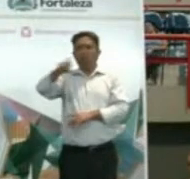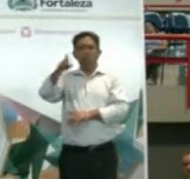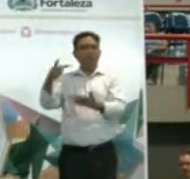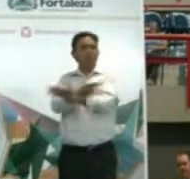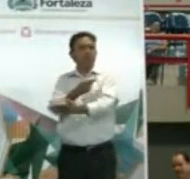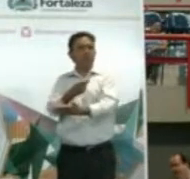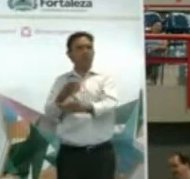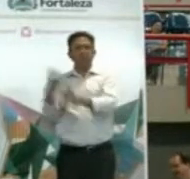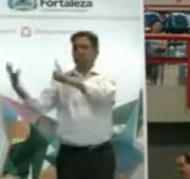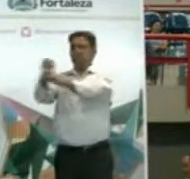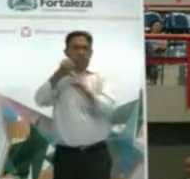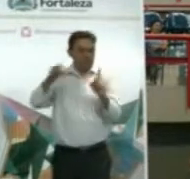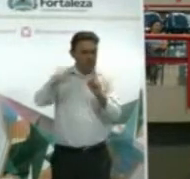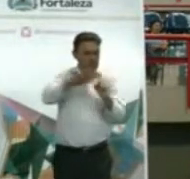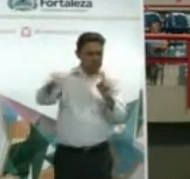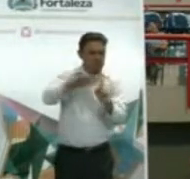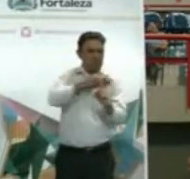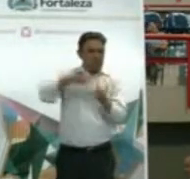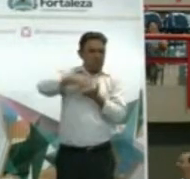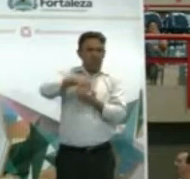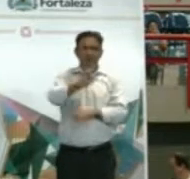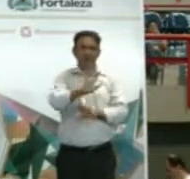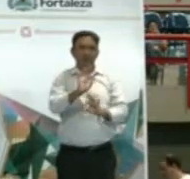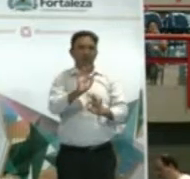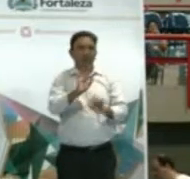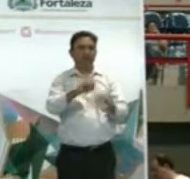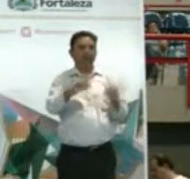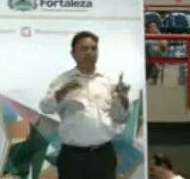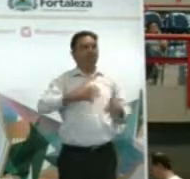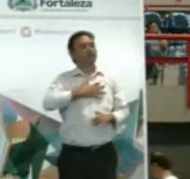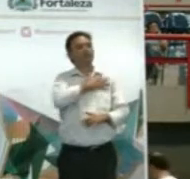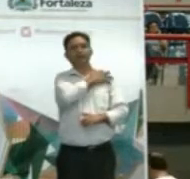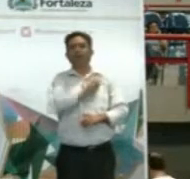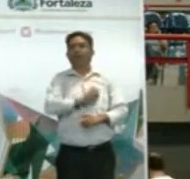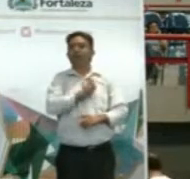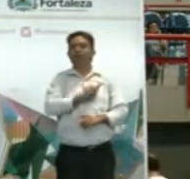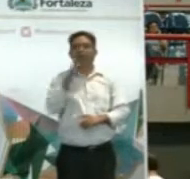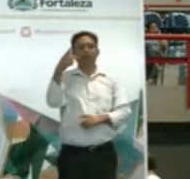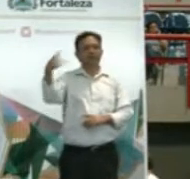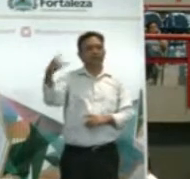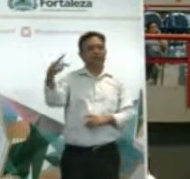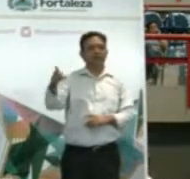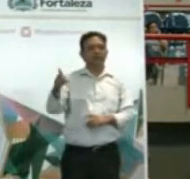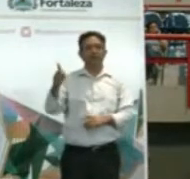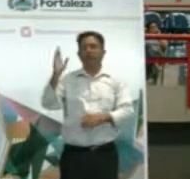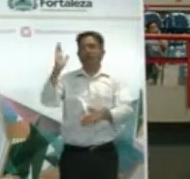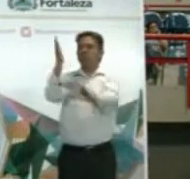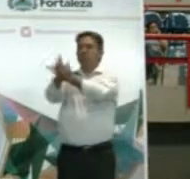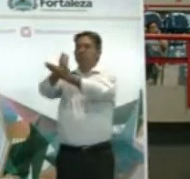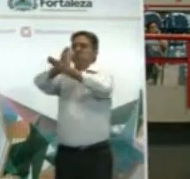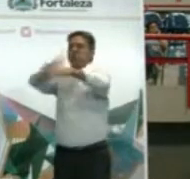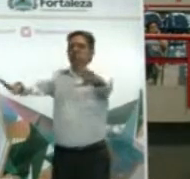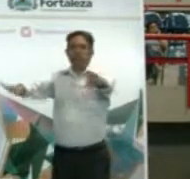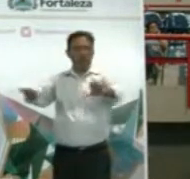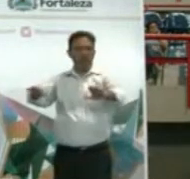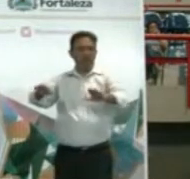Mas a ditadura fez uma maldade, estragou a vida de uma pessoa, acabou com a vida de uma pessoa, que nem sequer concluiu o